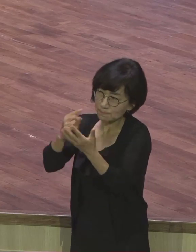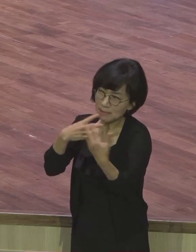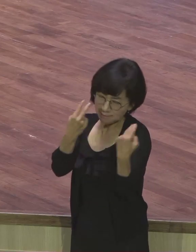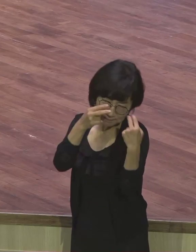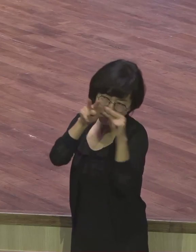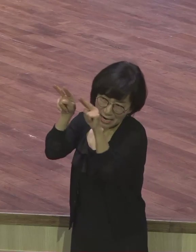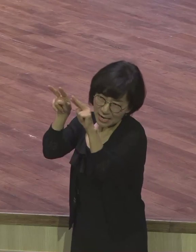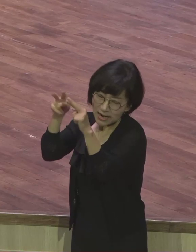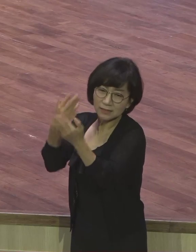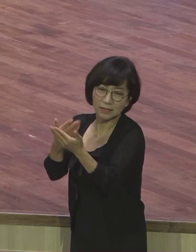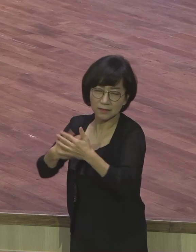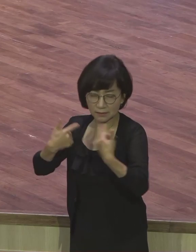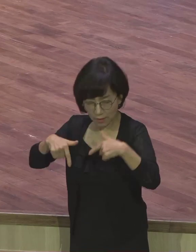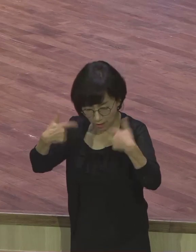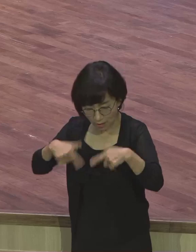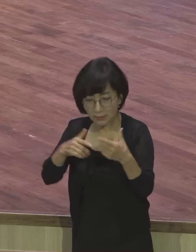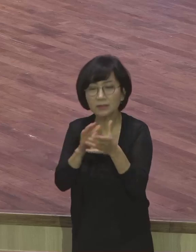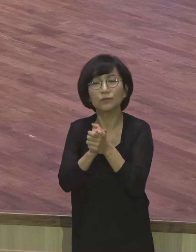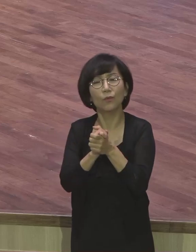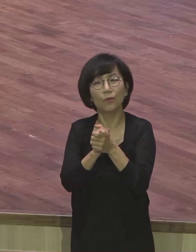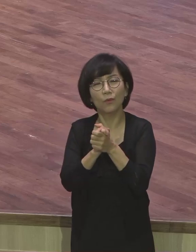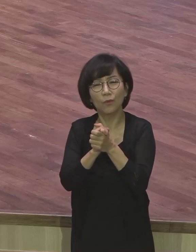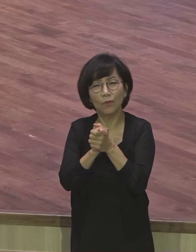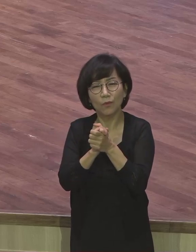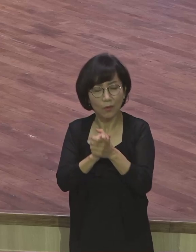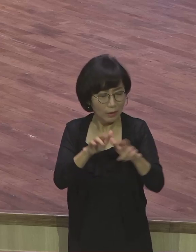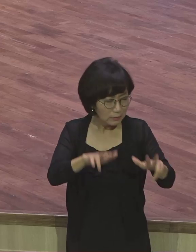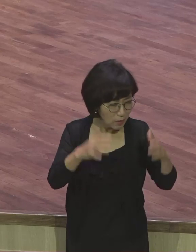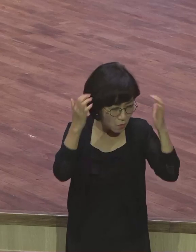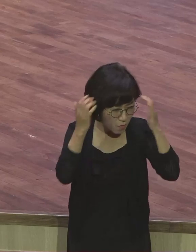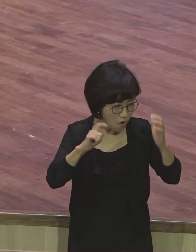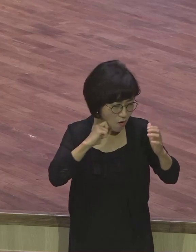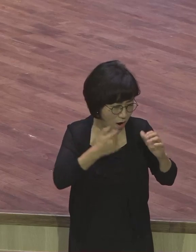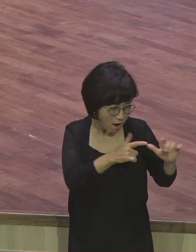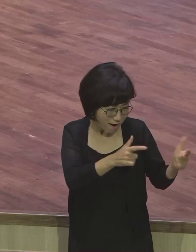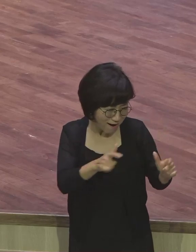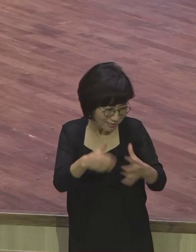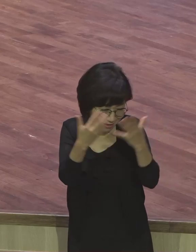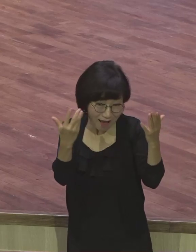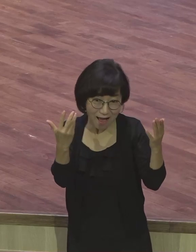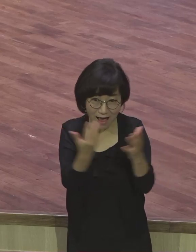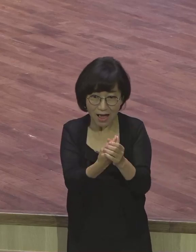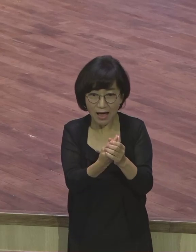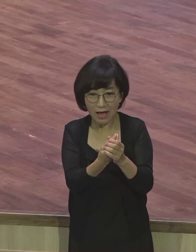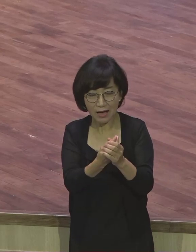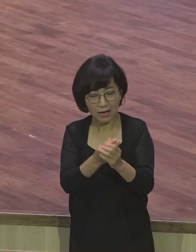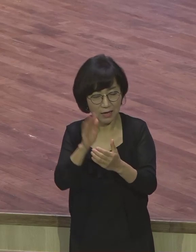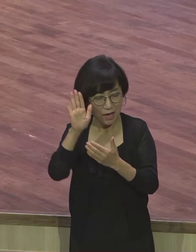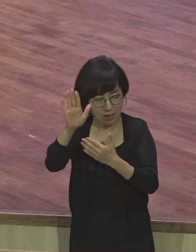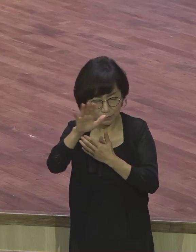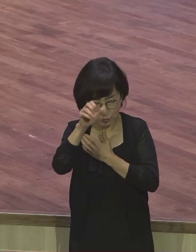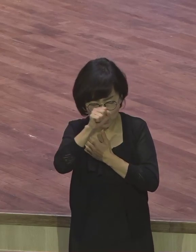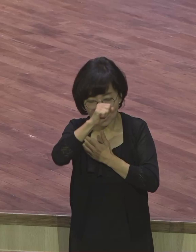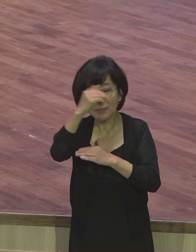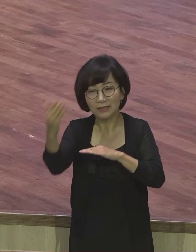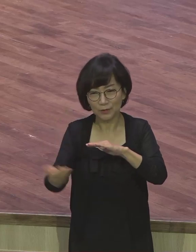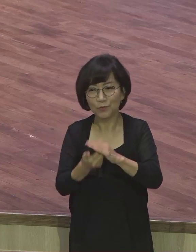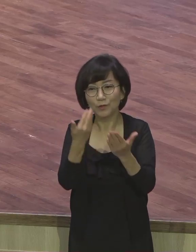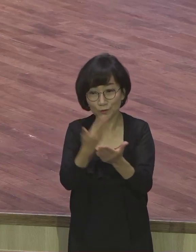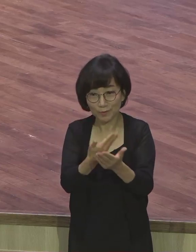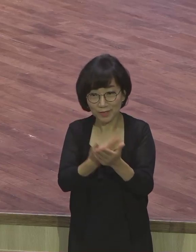주옵소서. 그래서 모든 것을 합력하여 선을 이루어 주옵소서. 인생 작품 만들게 하여 주옵소서. 이